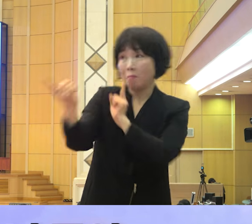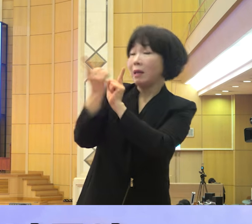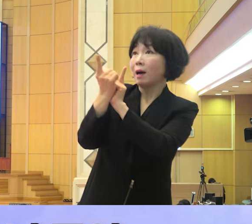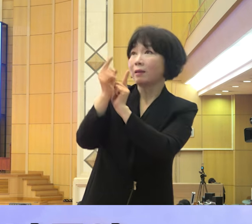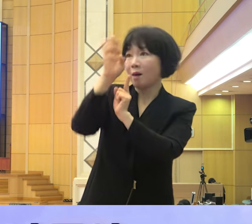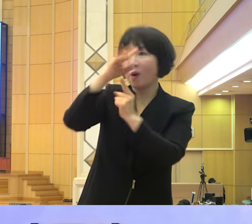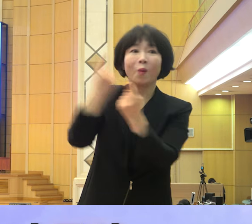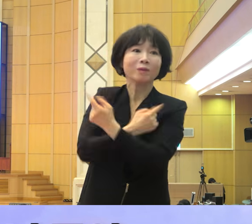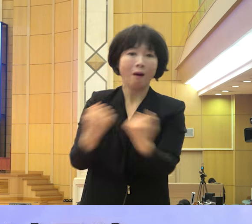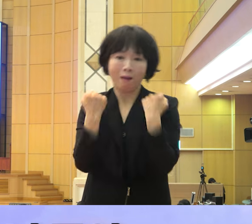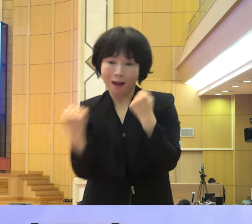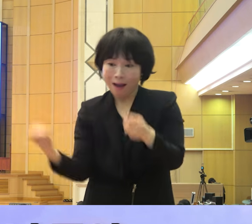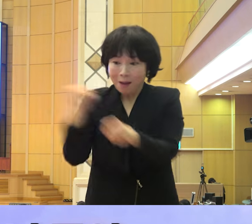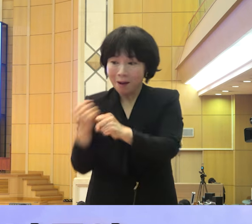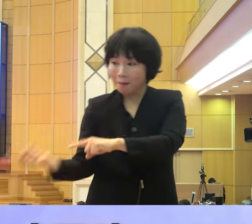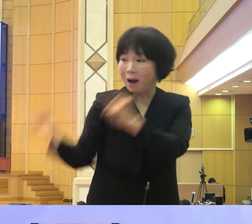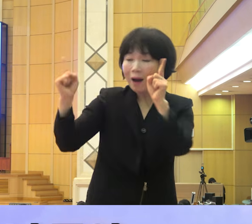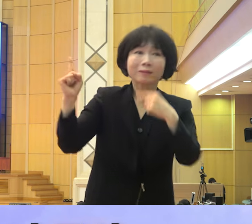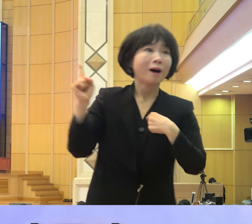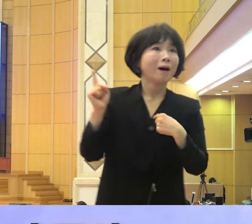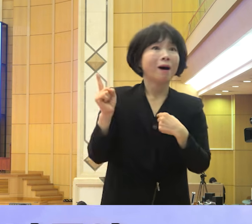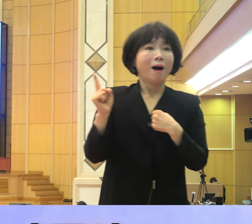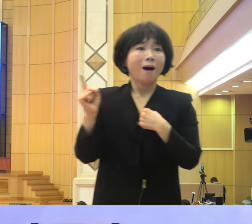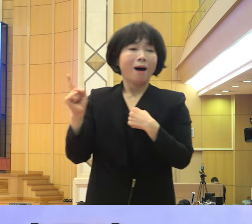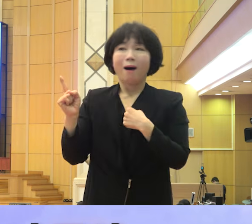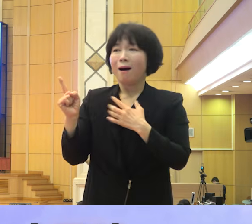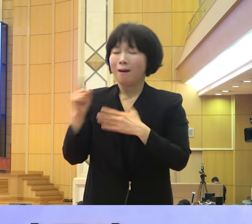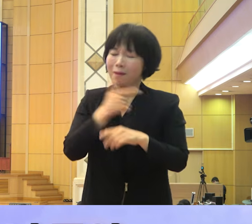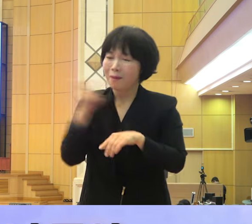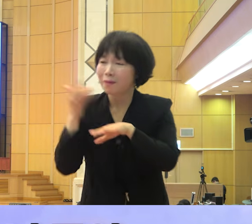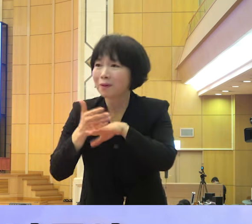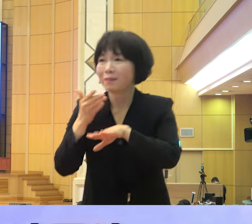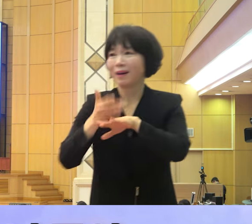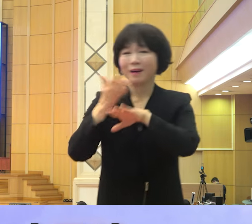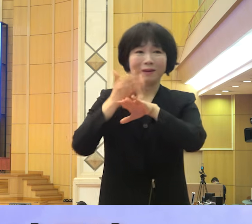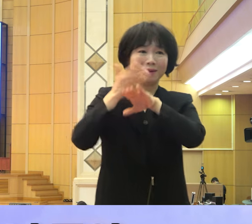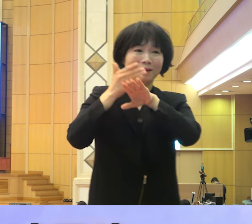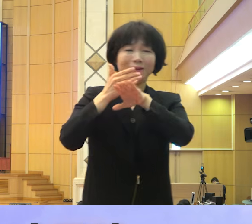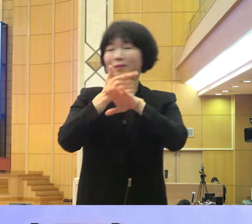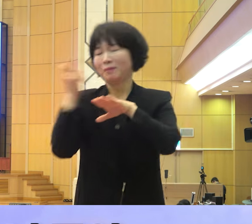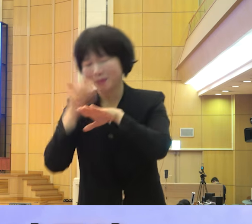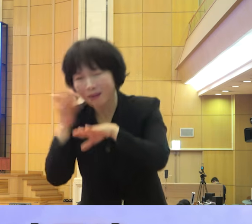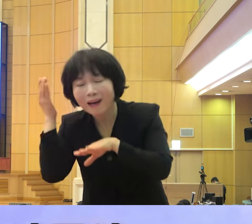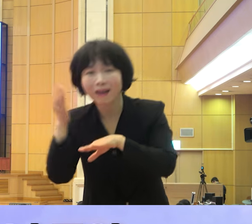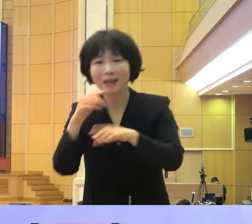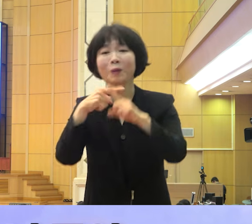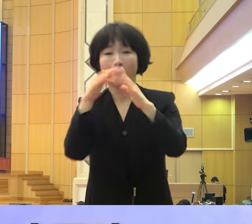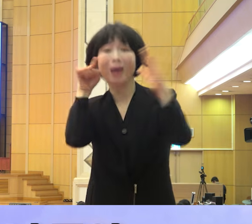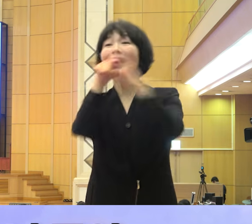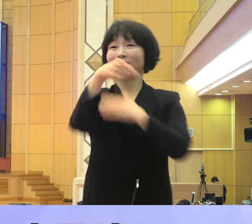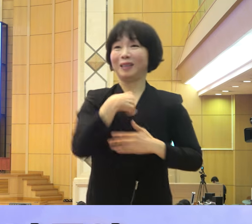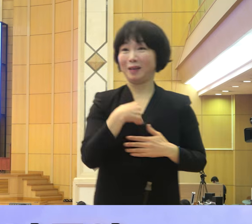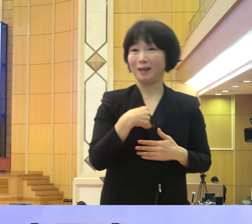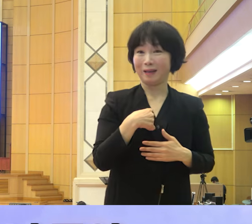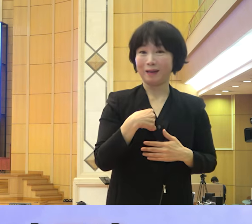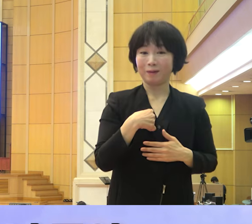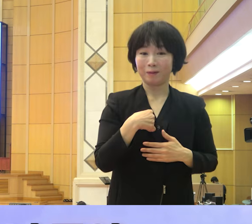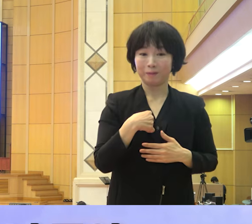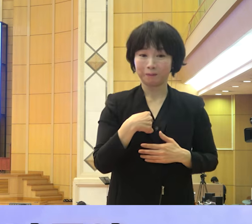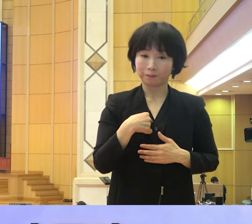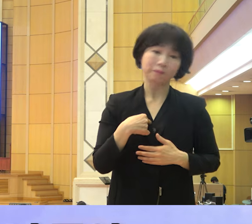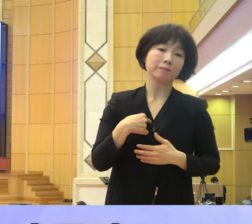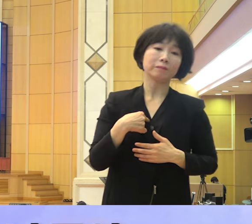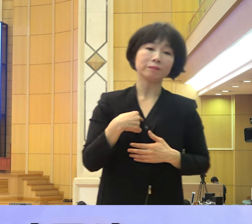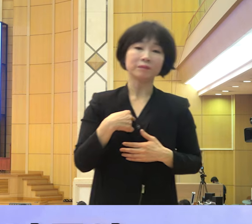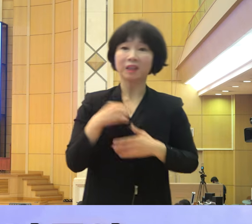말이에요. 그 후에 예수께서 성전에서 그 사람을 만나 38년 된 병자 나은 사람을 만나 이르시되, 보라